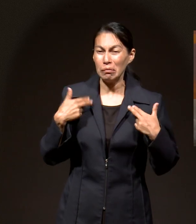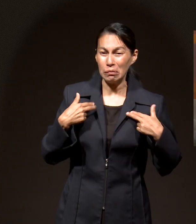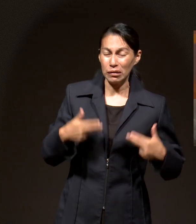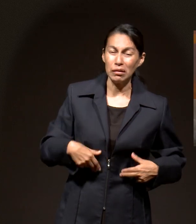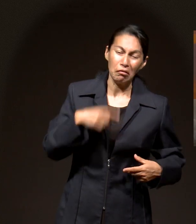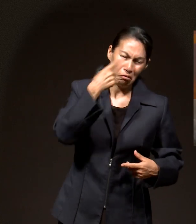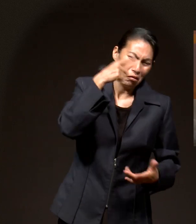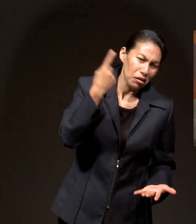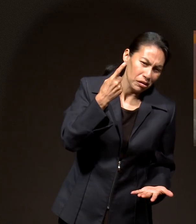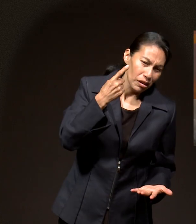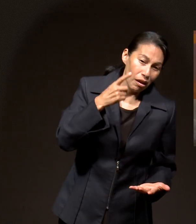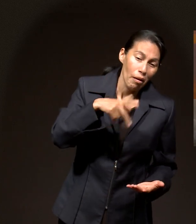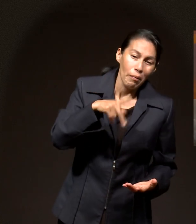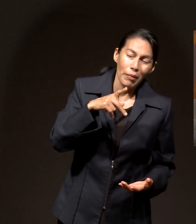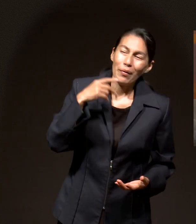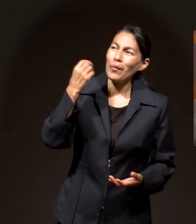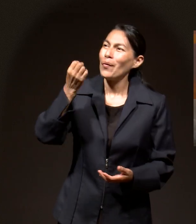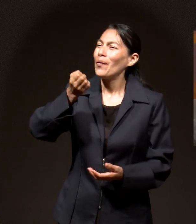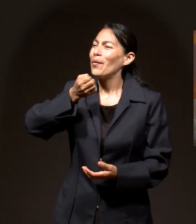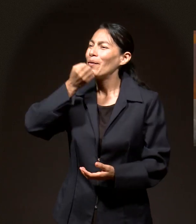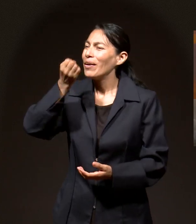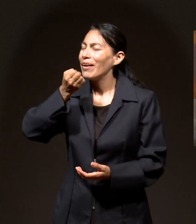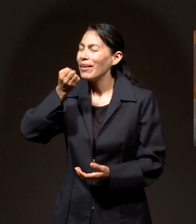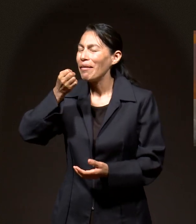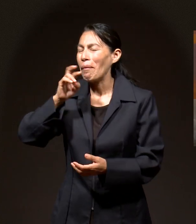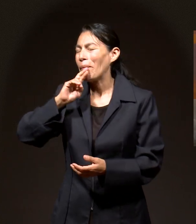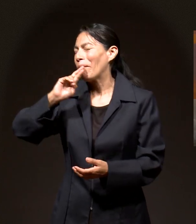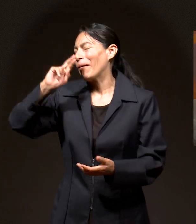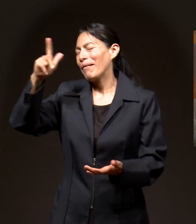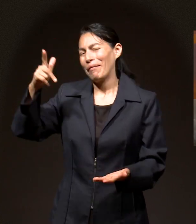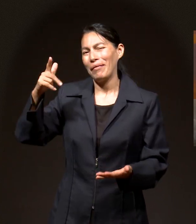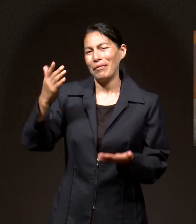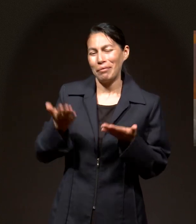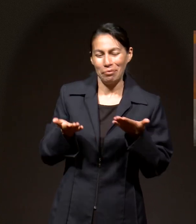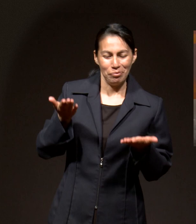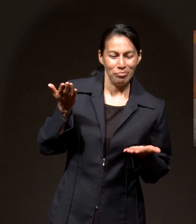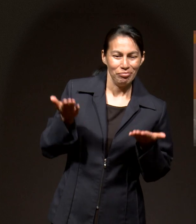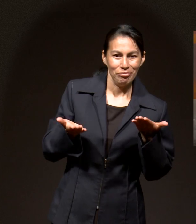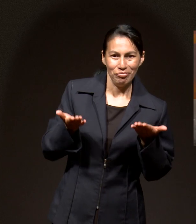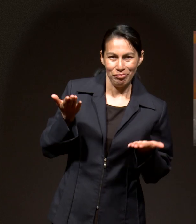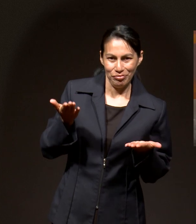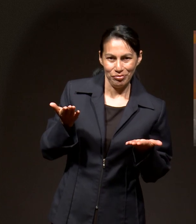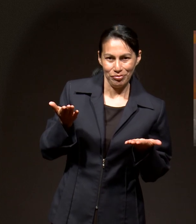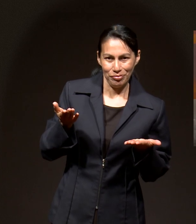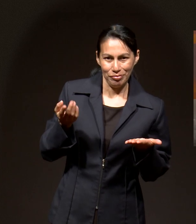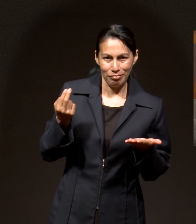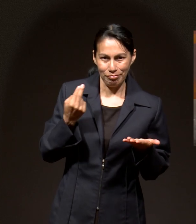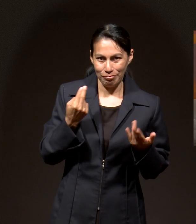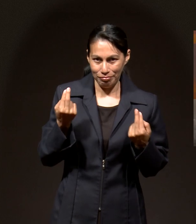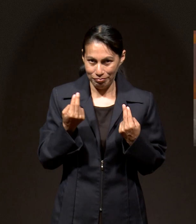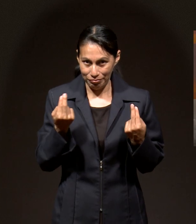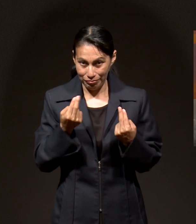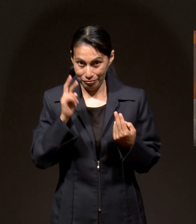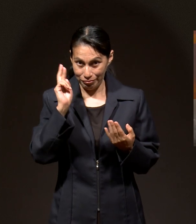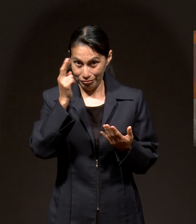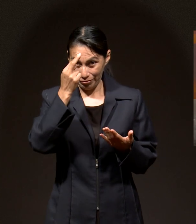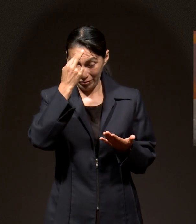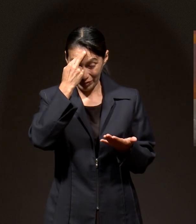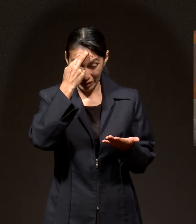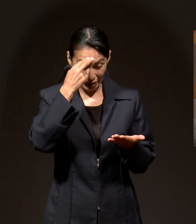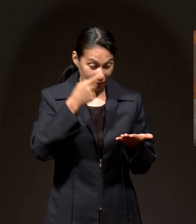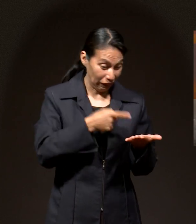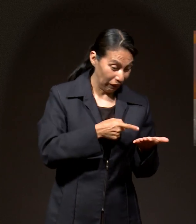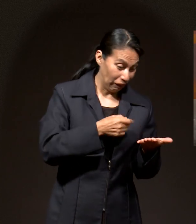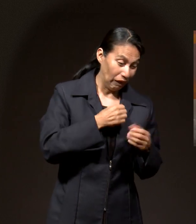que yo me enoje, que yo me frustre. Eso es humano y Dios lo entiende. No hay problema, ¿verdad? Pero tenemos que tener